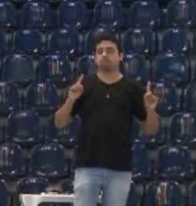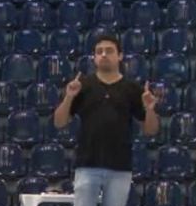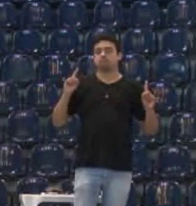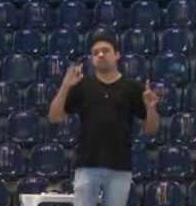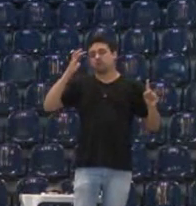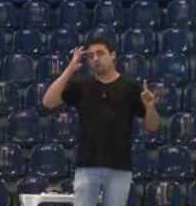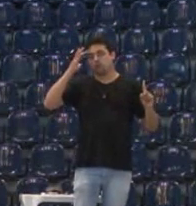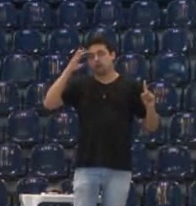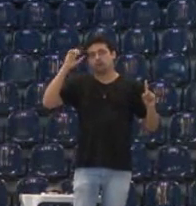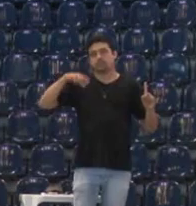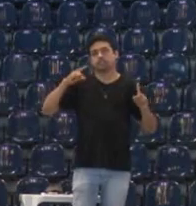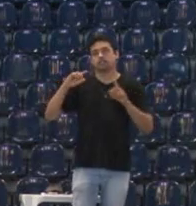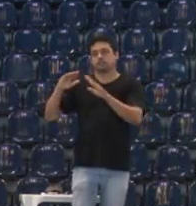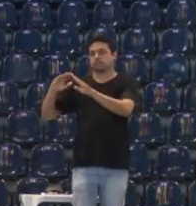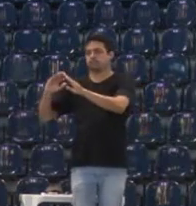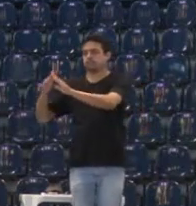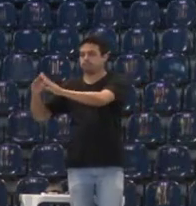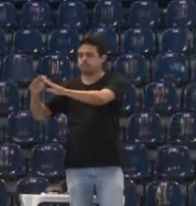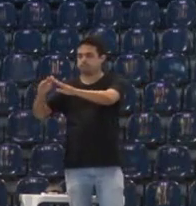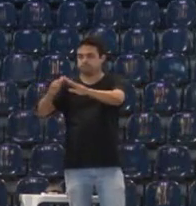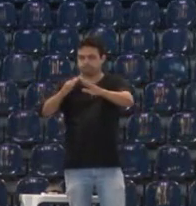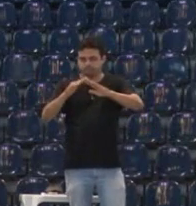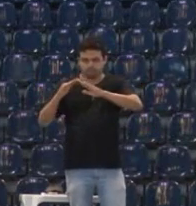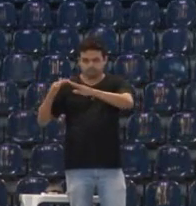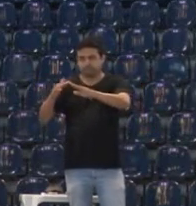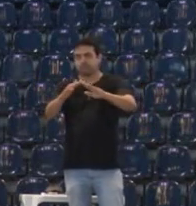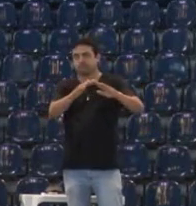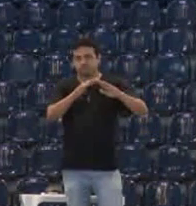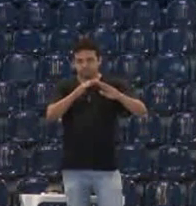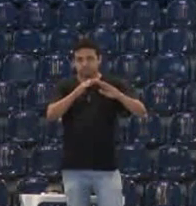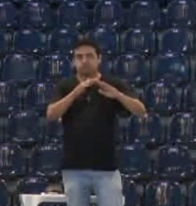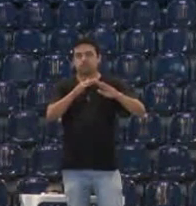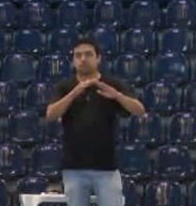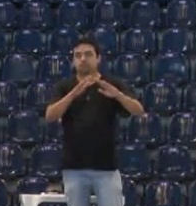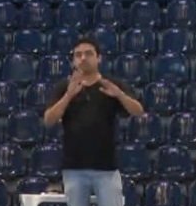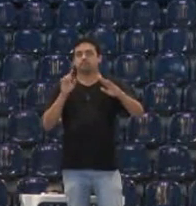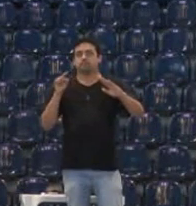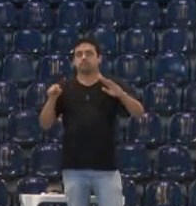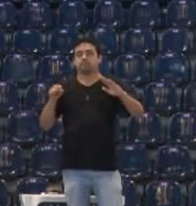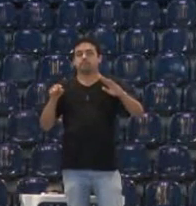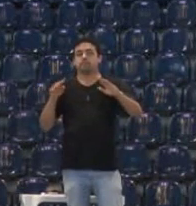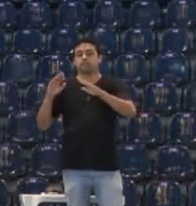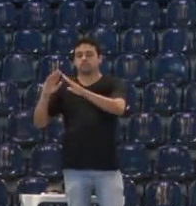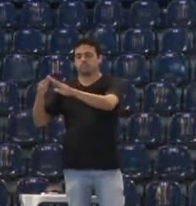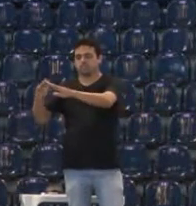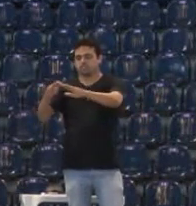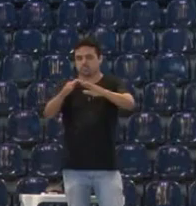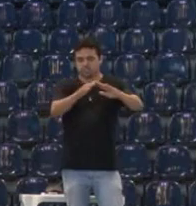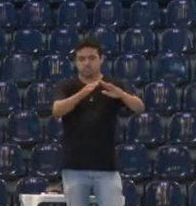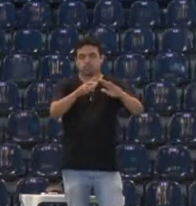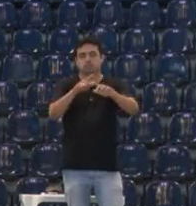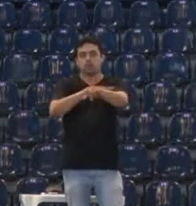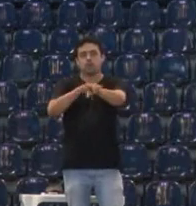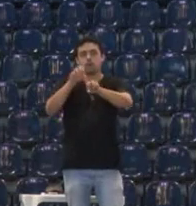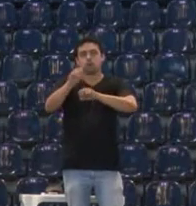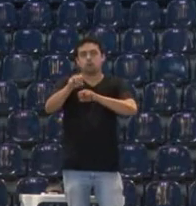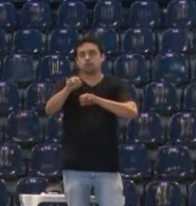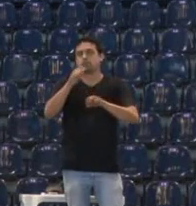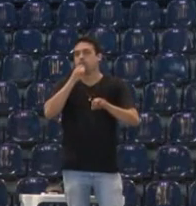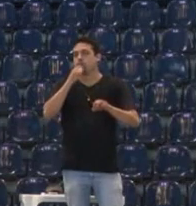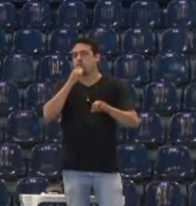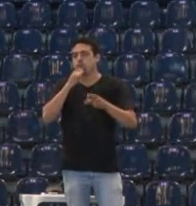talvez esteja uma comunidade pouco favorecida uma comunidade sem acesso à educação